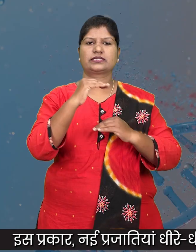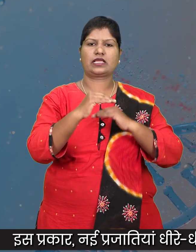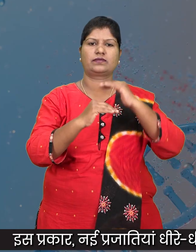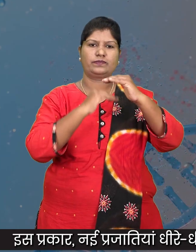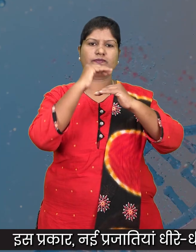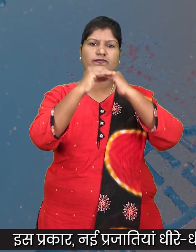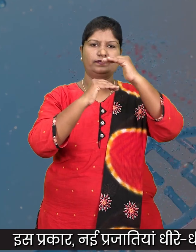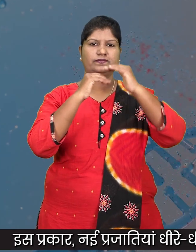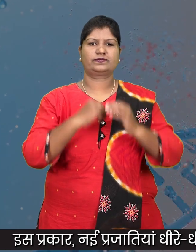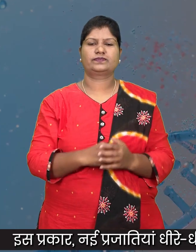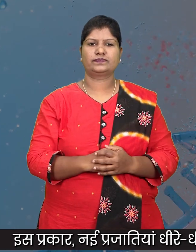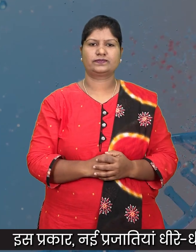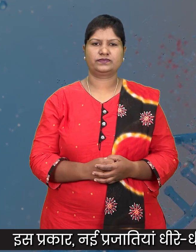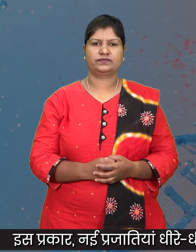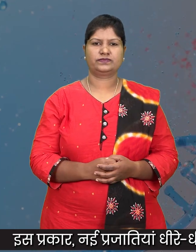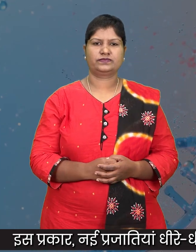है।